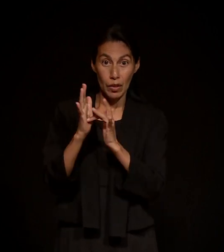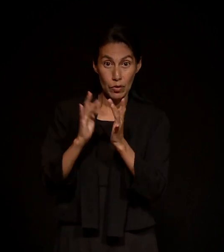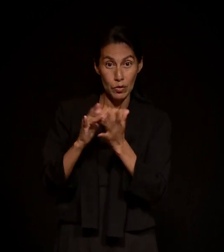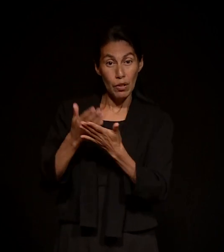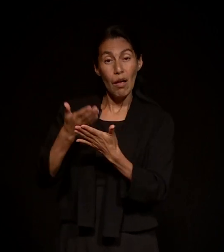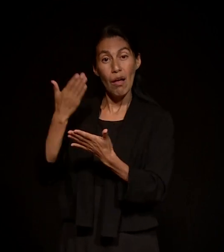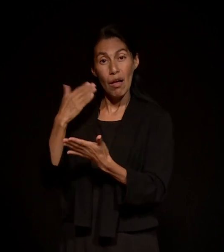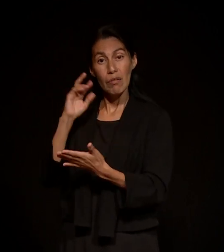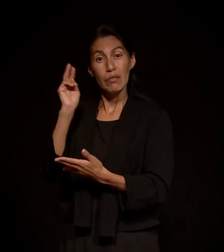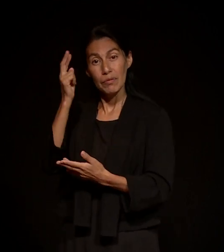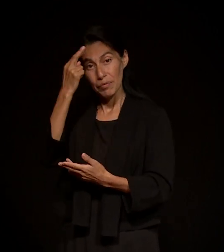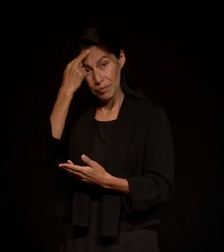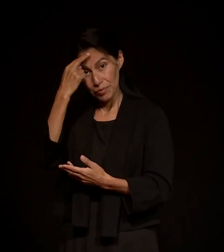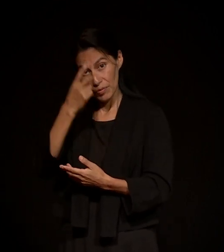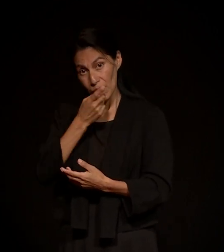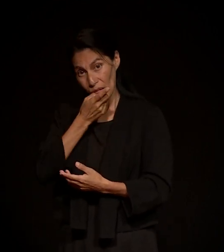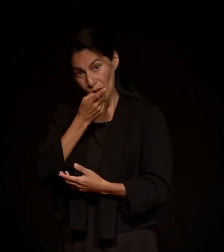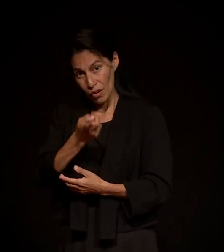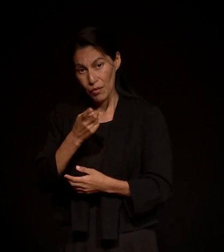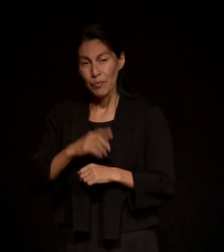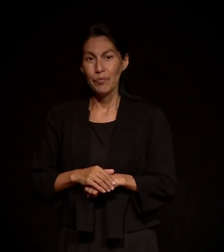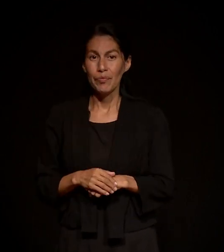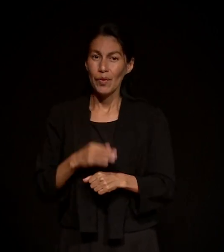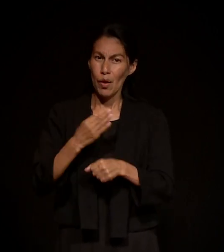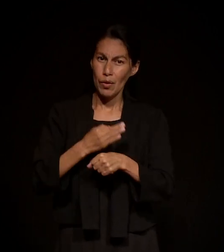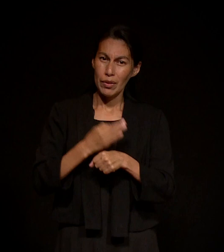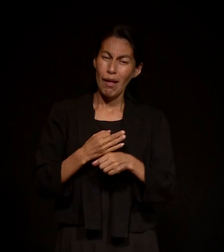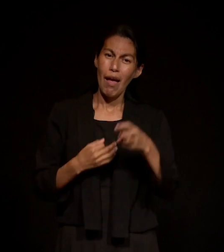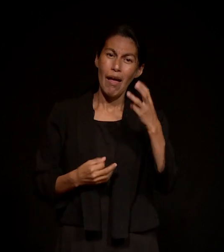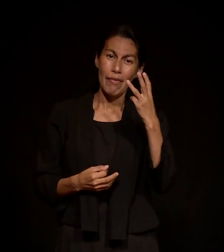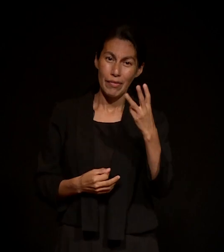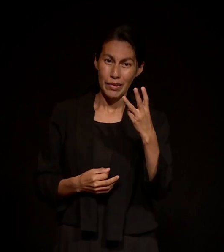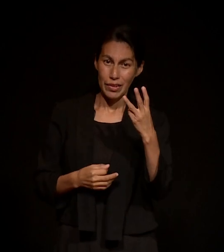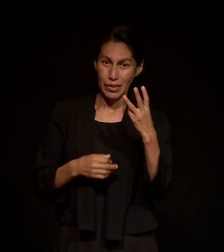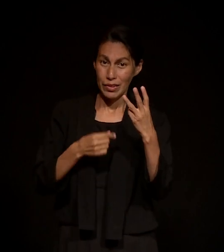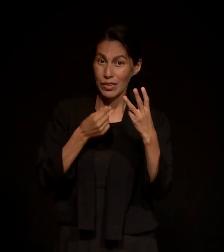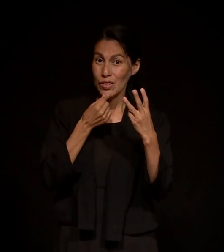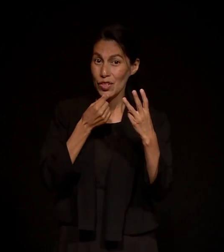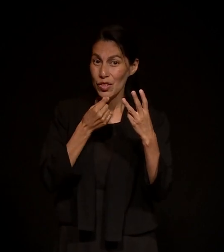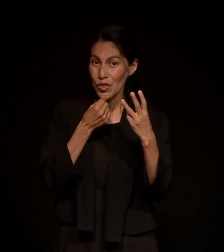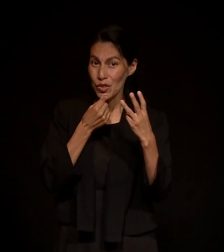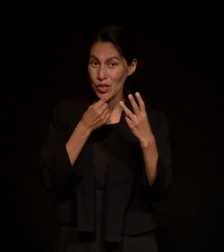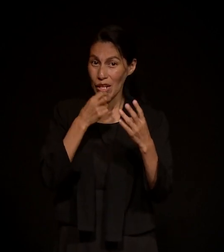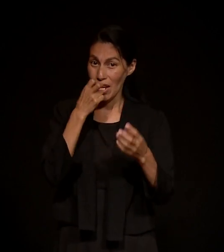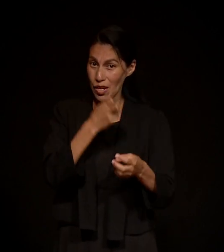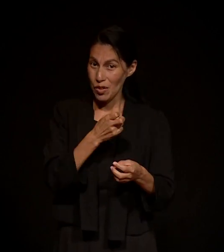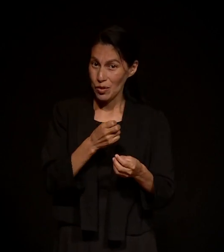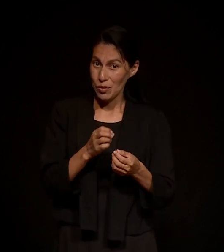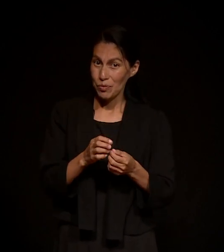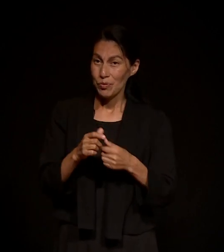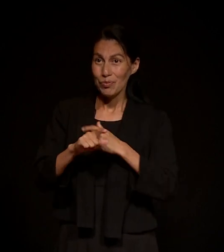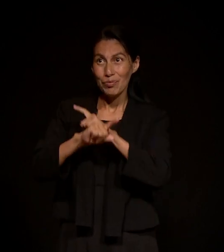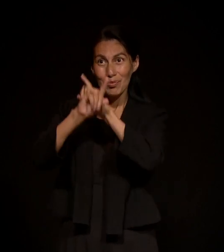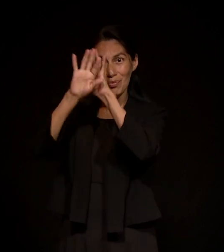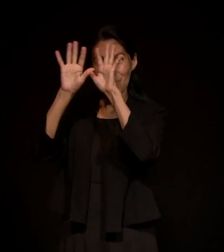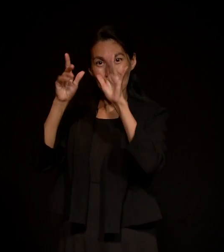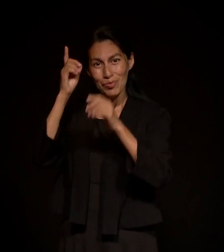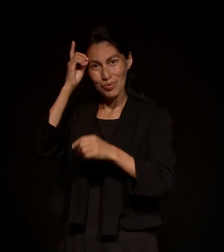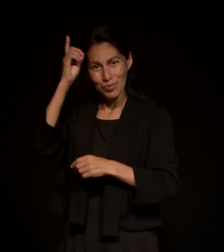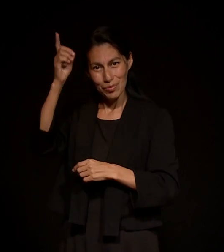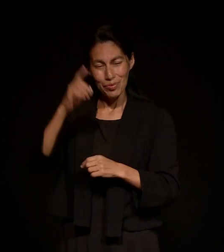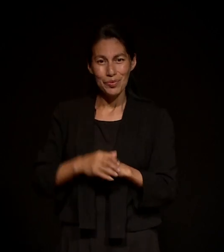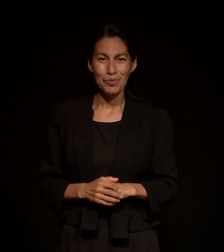reconoció Jesús. Y esta noche tenemos a tres niños que van a dar gloria a Dios a través de